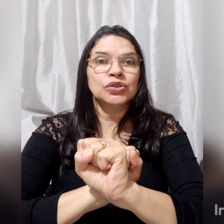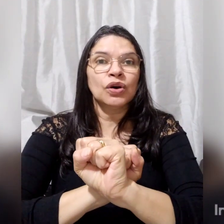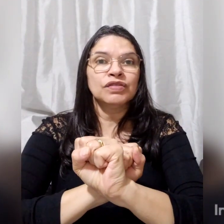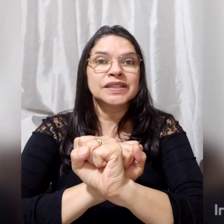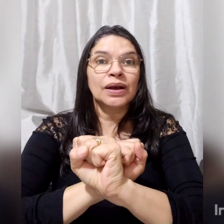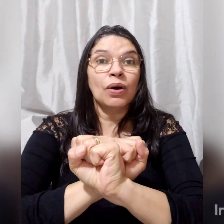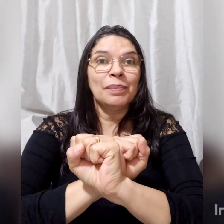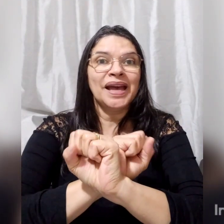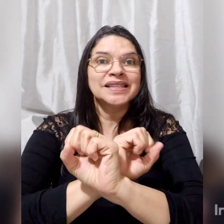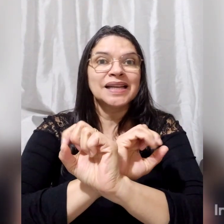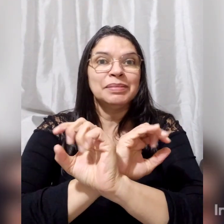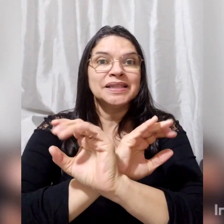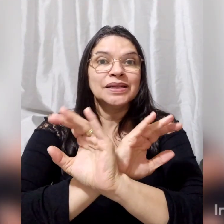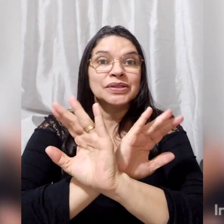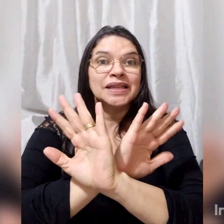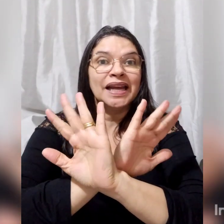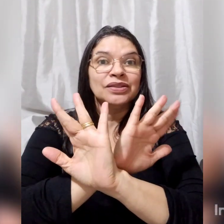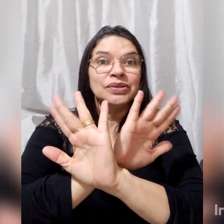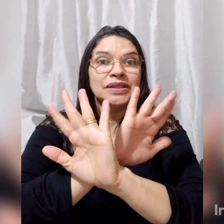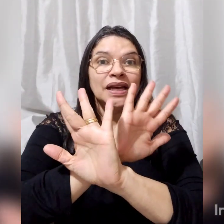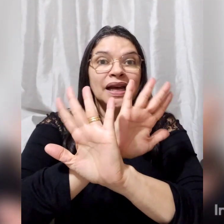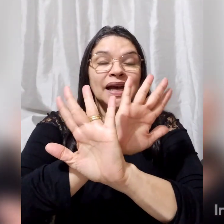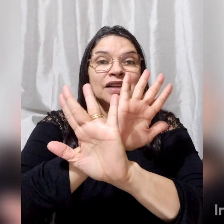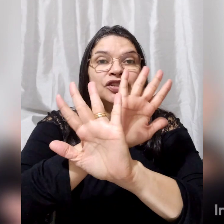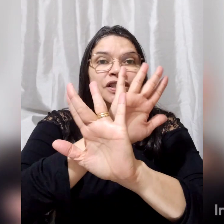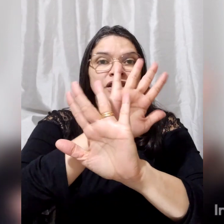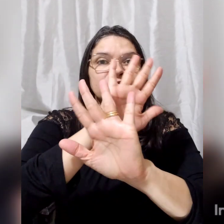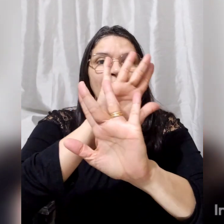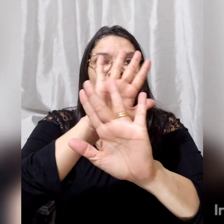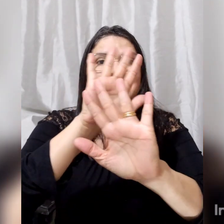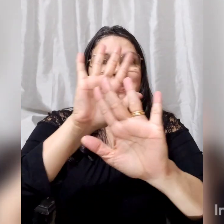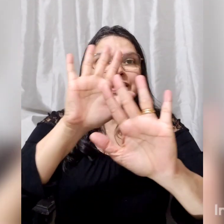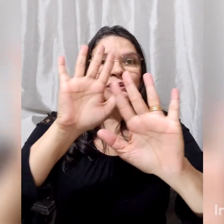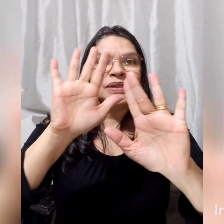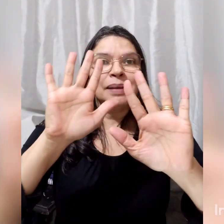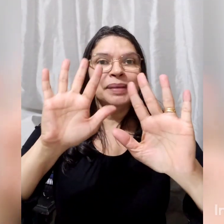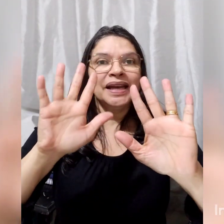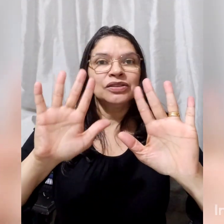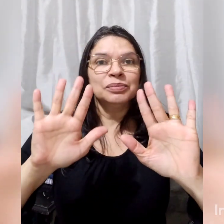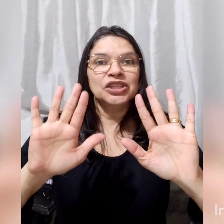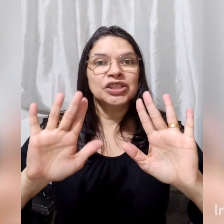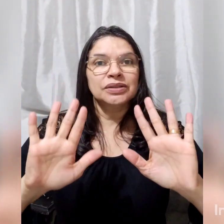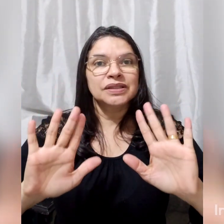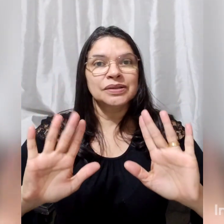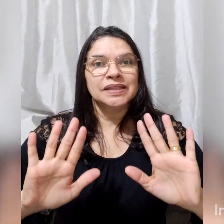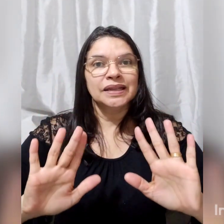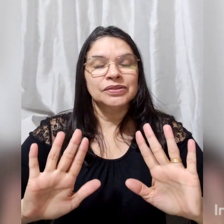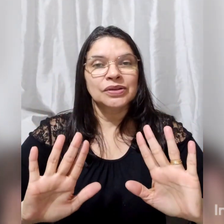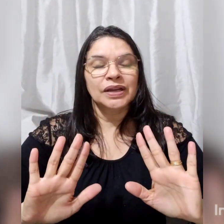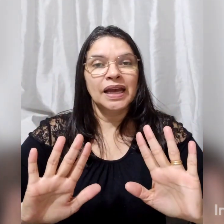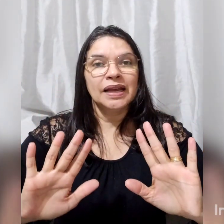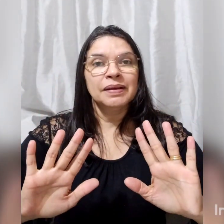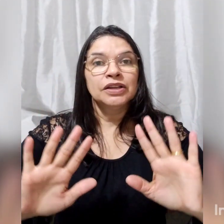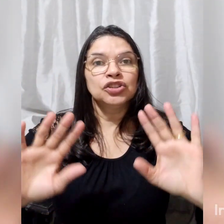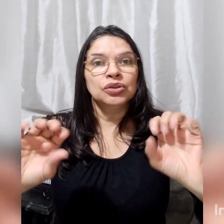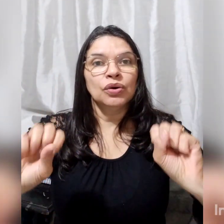cruzou, você começa a abrir seus dedos, desfaz esse cruzamento mexendo seus dedos, ok? De